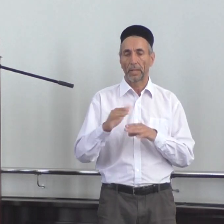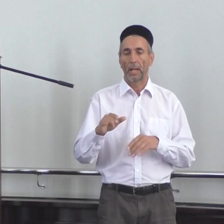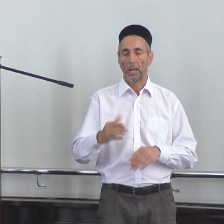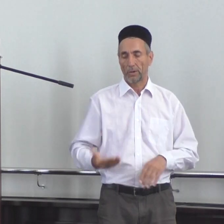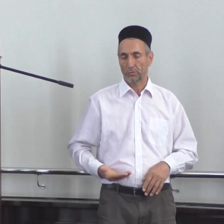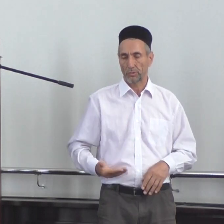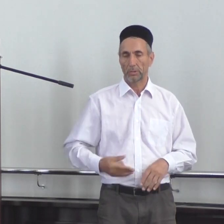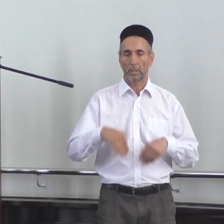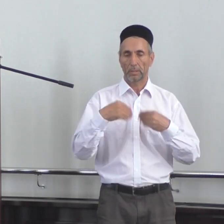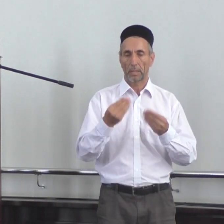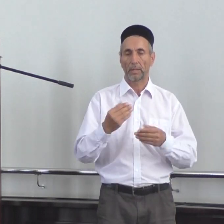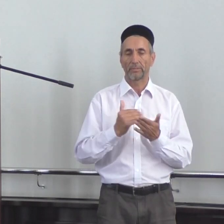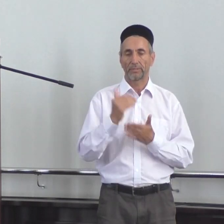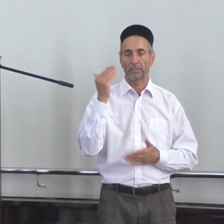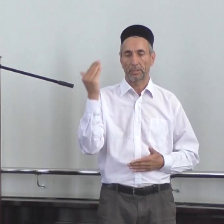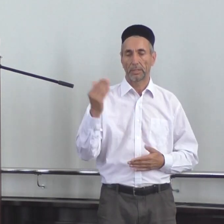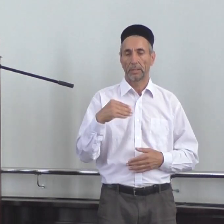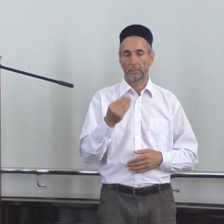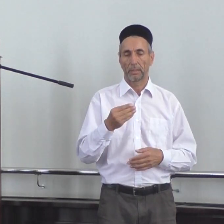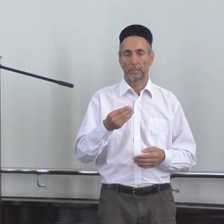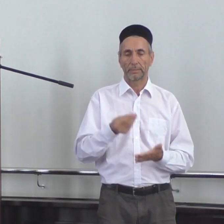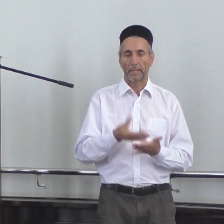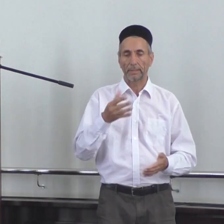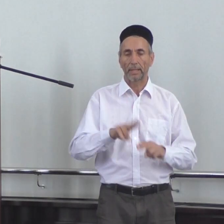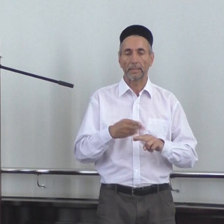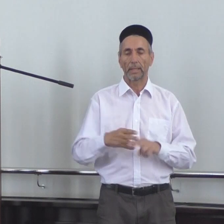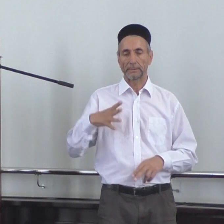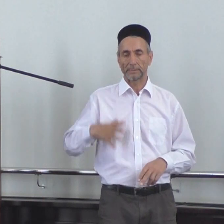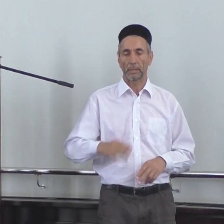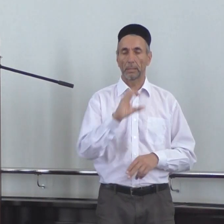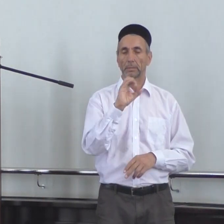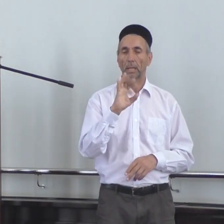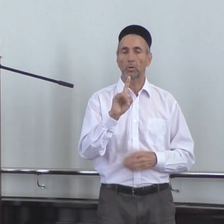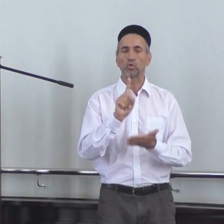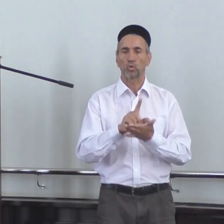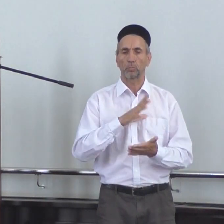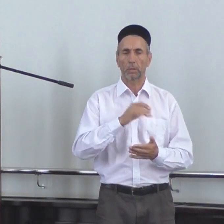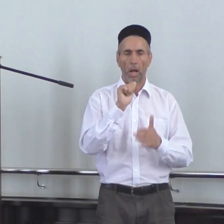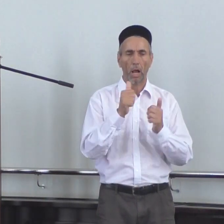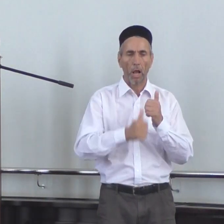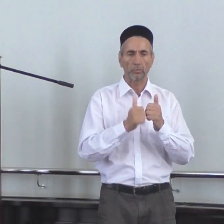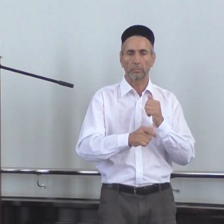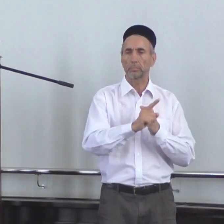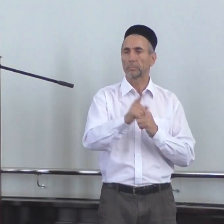Әмма тормышта Аллаһ Тәгалә безне сыный, һәм шушы сабырлык ул булырга тиеш».